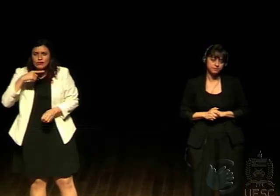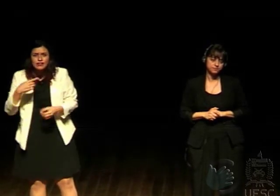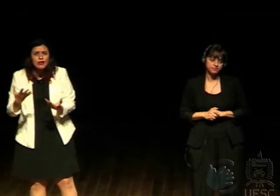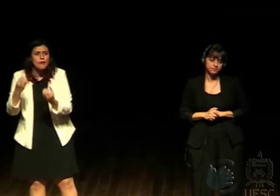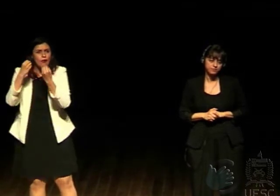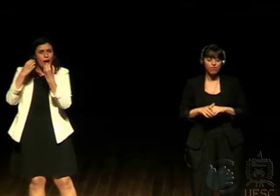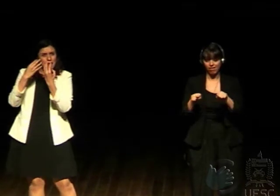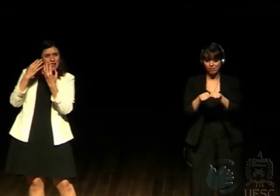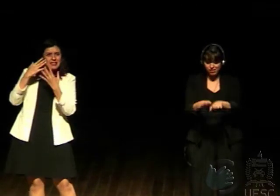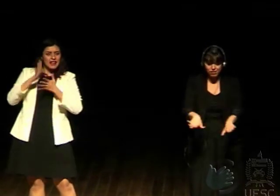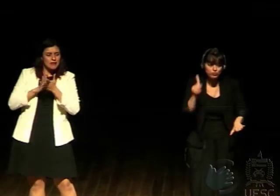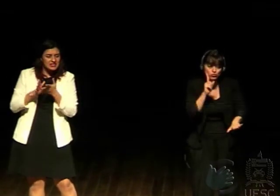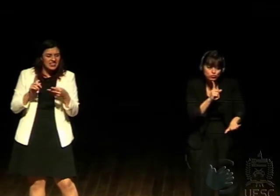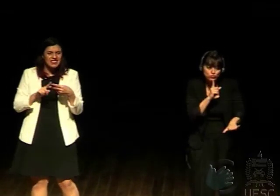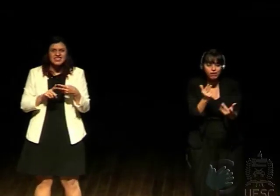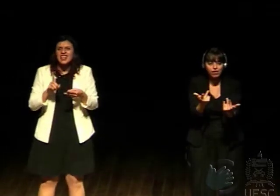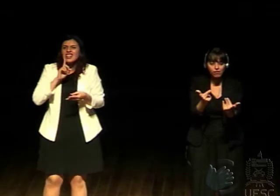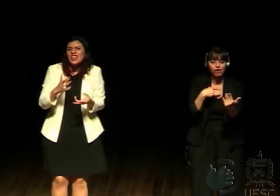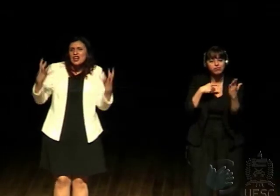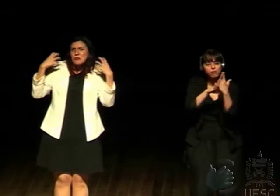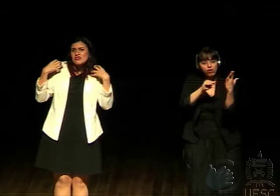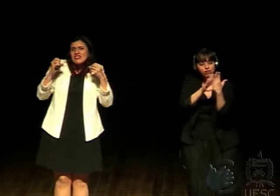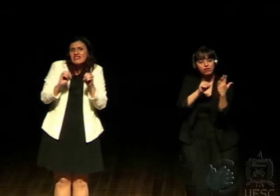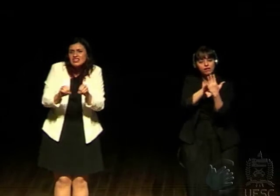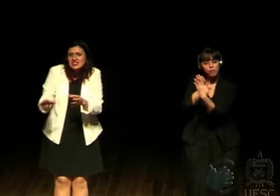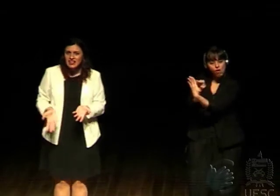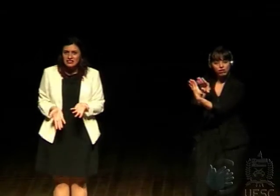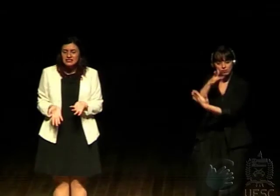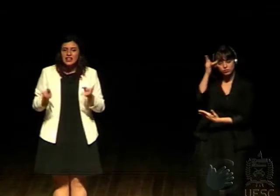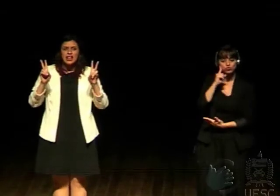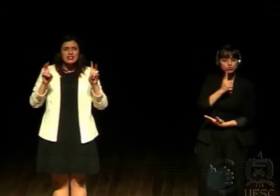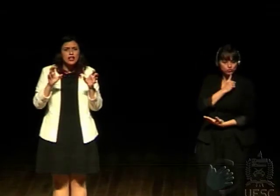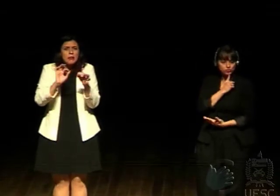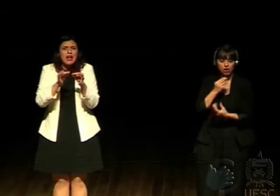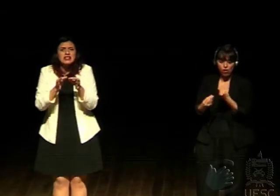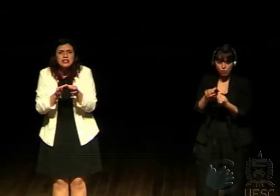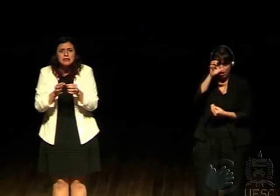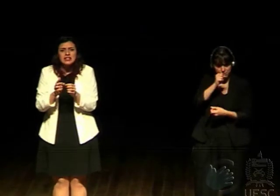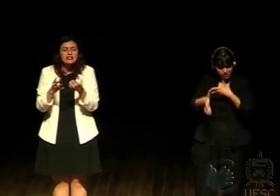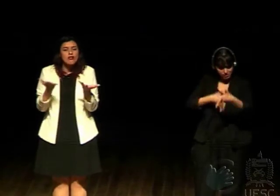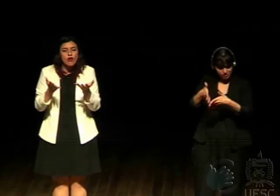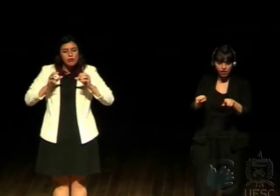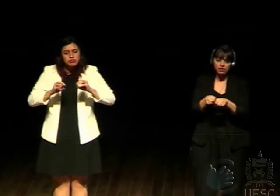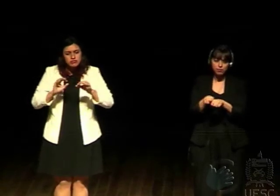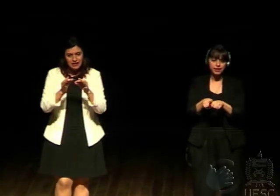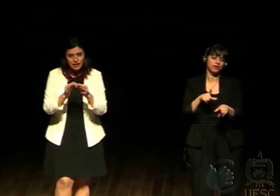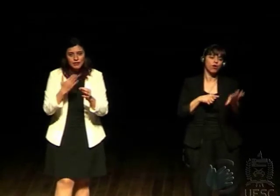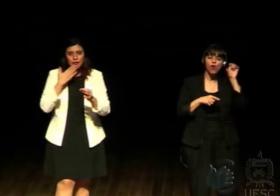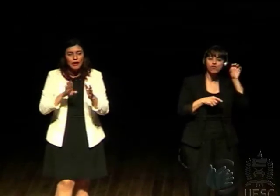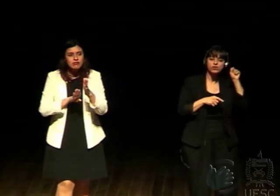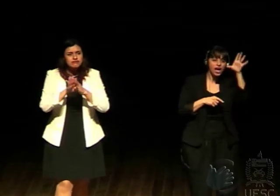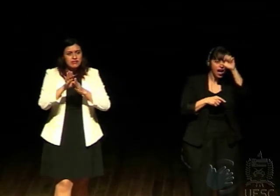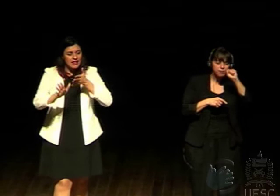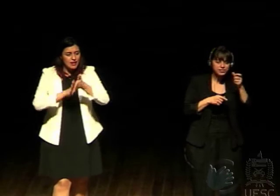Presentes en cómo los niños sordos aprenden, en cómo aprenden lengua de señas, o cómo los oyentes aprenden lengua de señas,